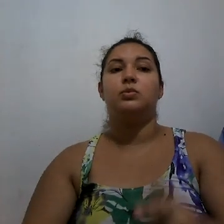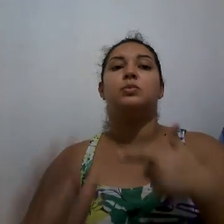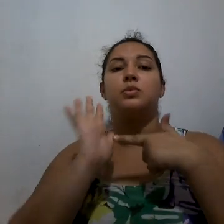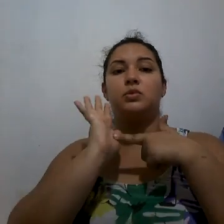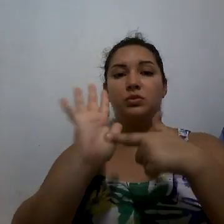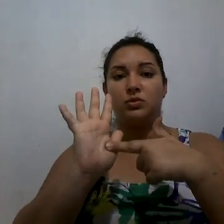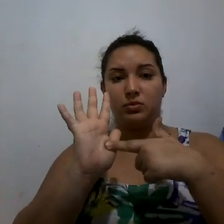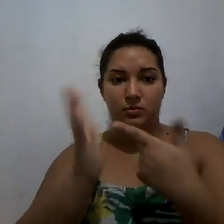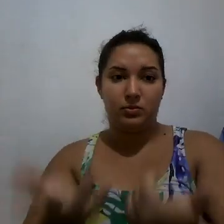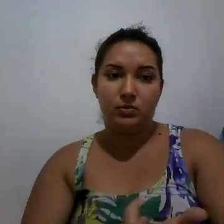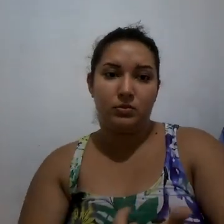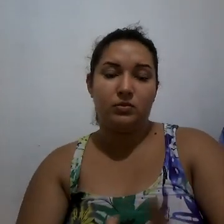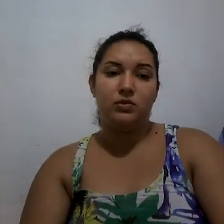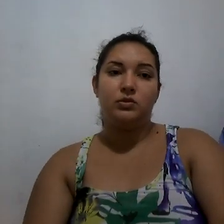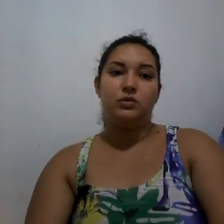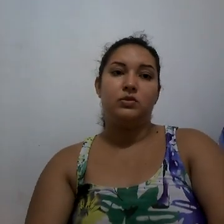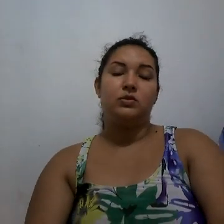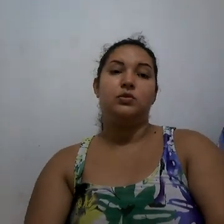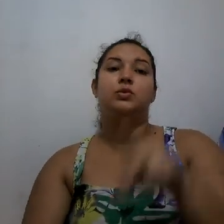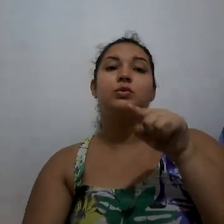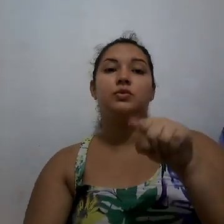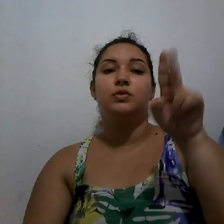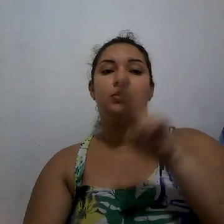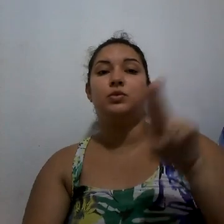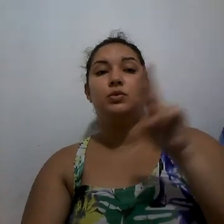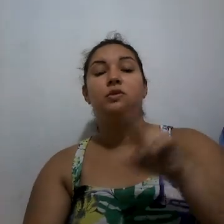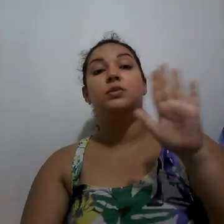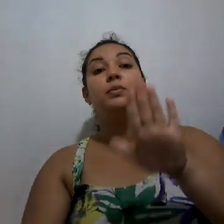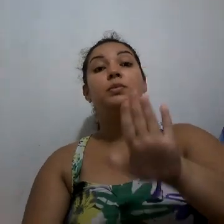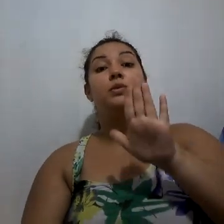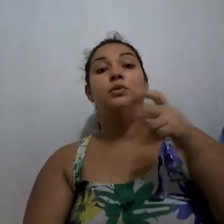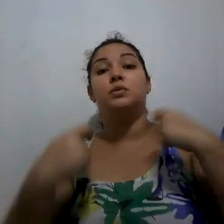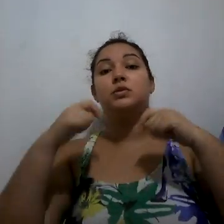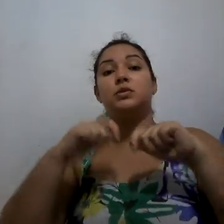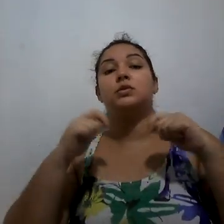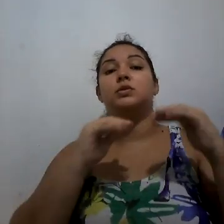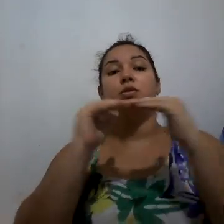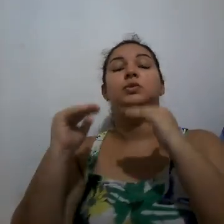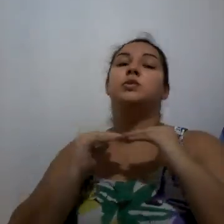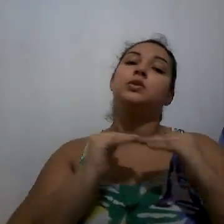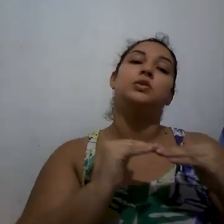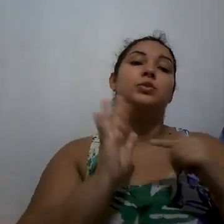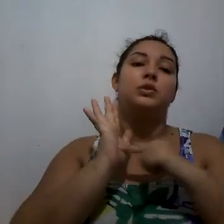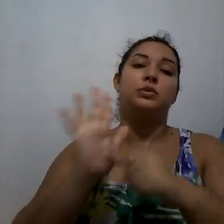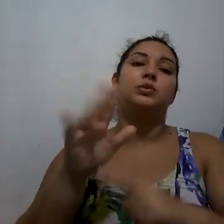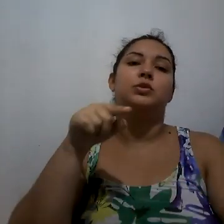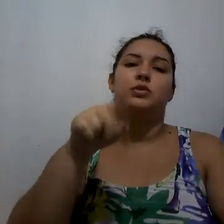para o que você deseja, mas tem que ser coerente com a amostra que nós vamos utilizar. Então, é muito